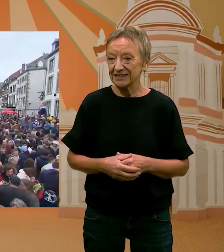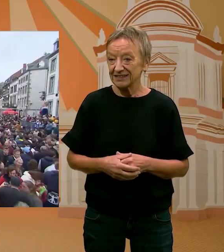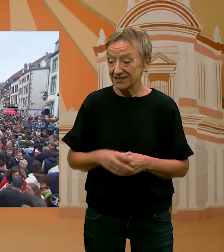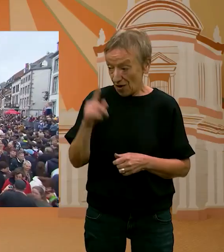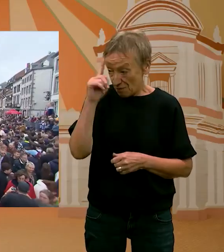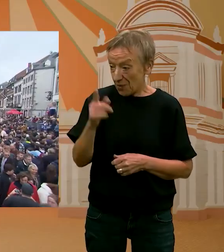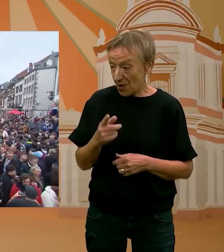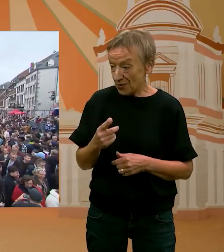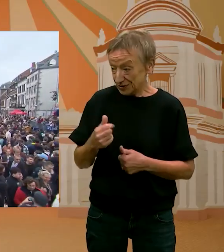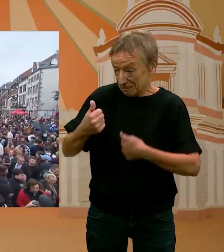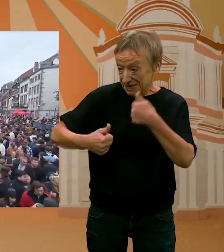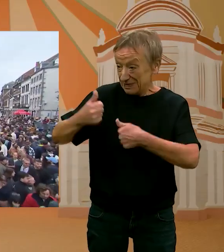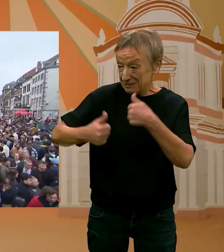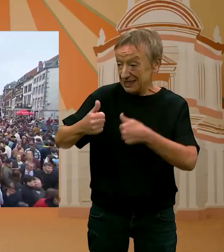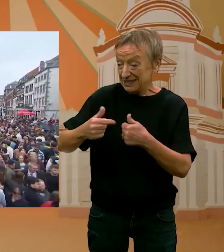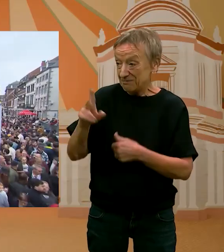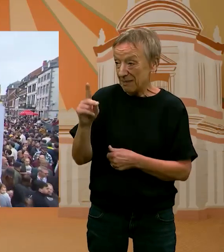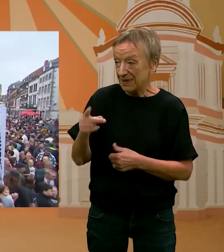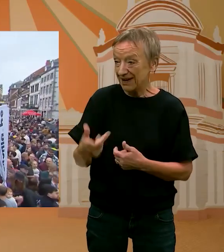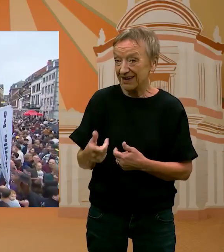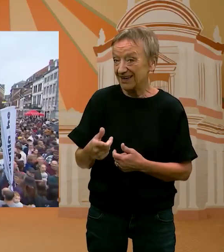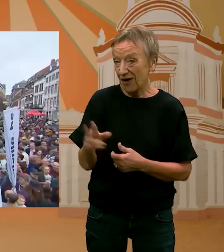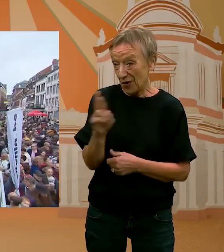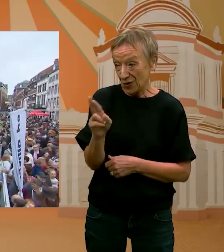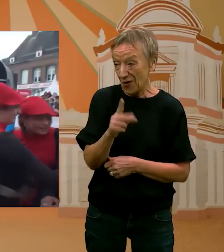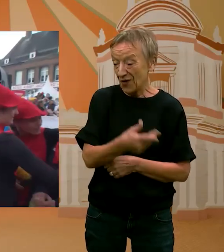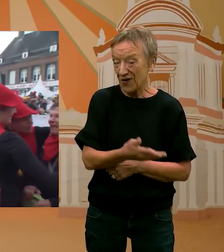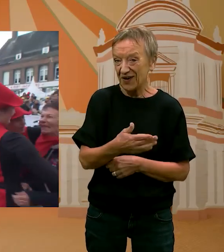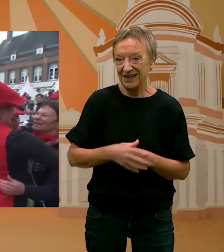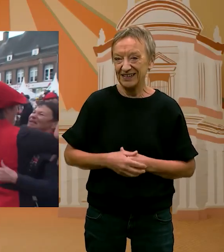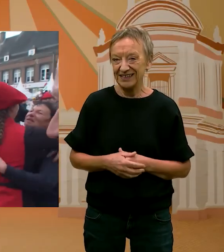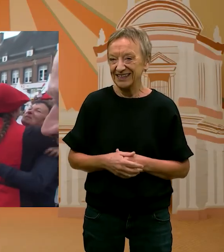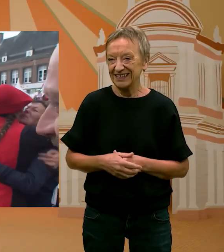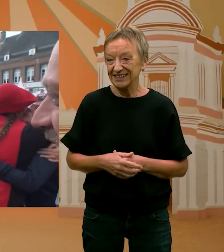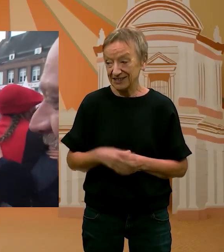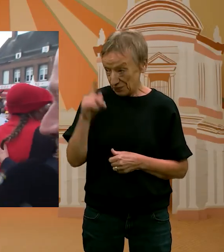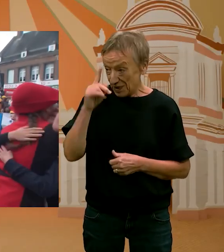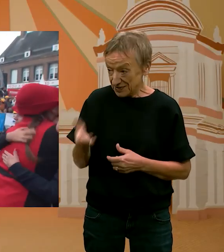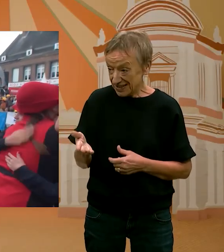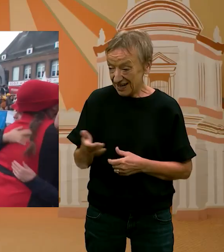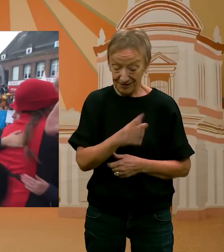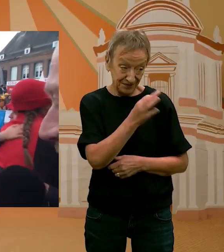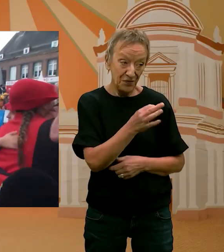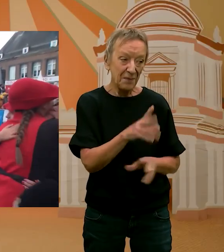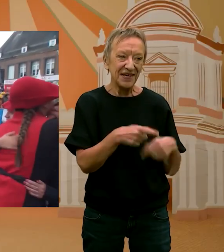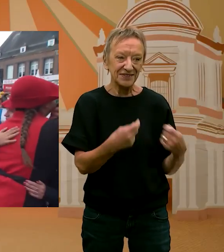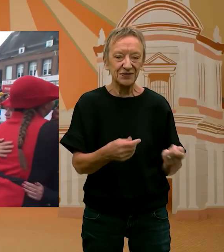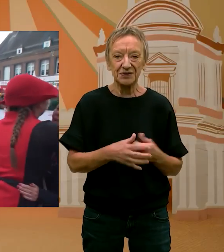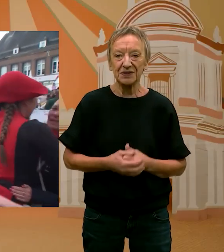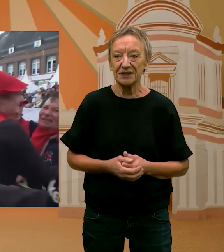le recordman de la famille? Peut-être, on verra. T'as ça dans un coin de ta tête? Évidemment, ouais. On verra. Merci beaucoup, encore félicitations, on va te